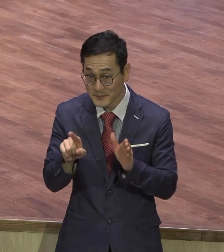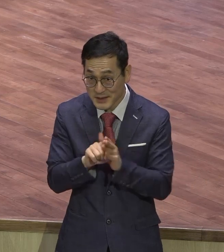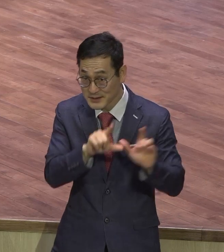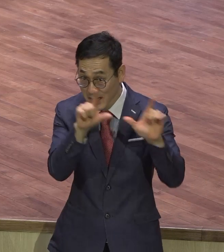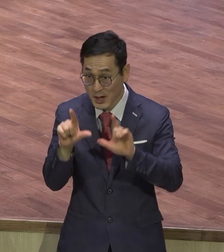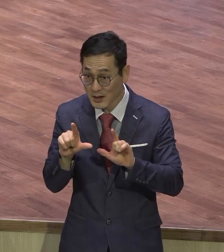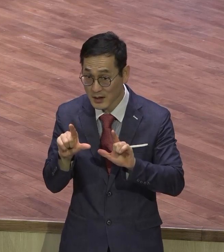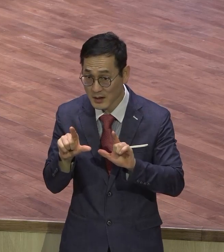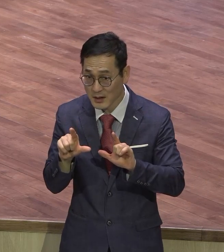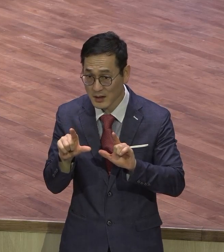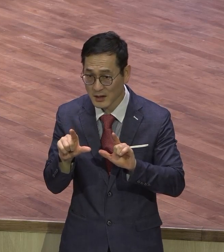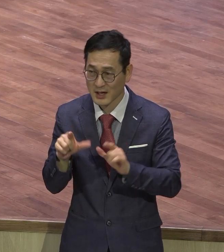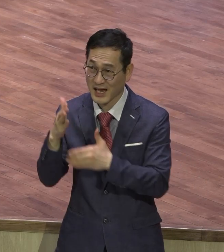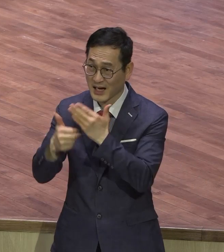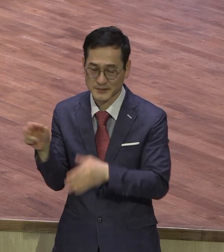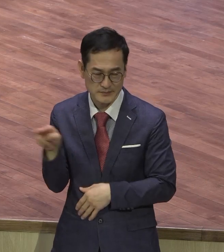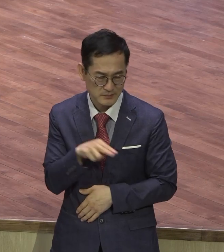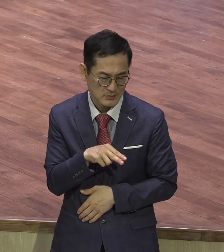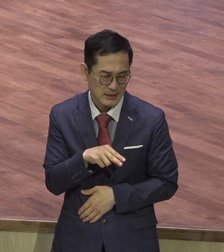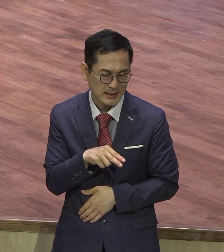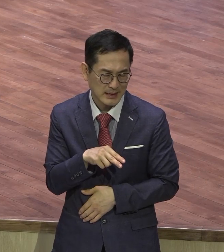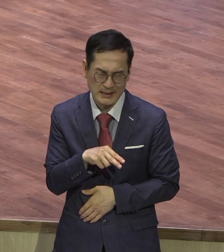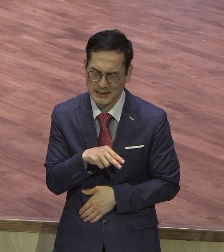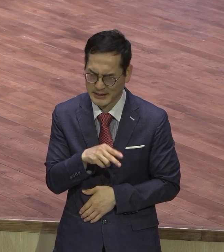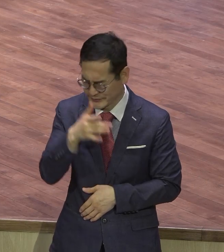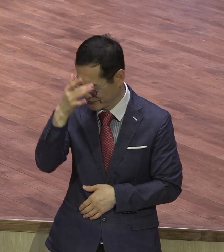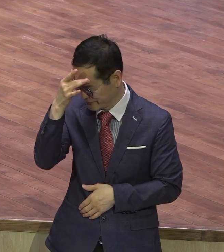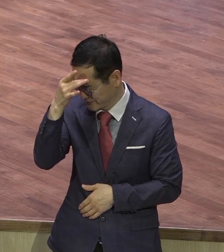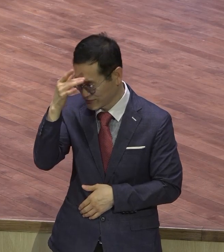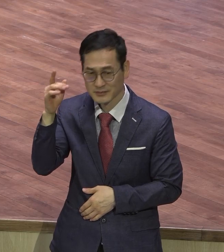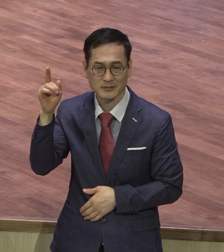하나님이 기뻐하지 않는다는 얘기예요. 사람에게 보이려고,